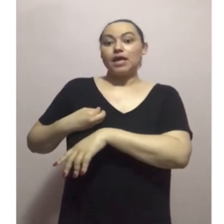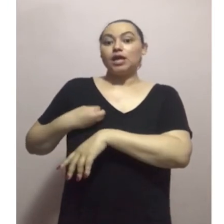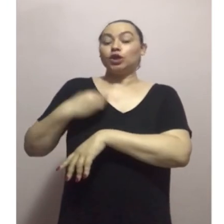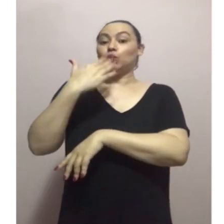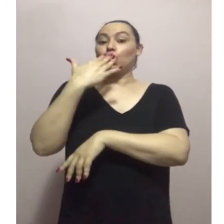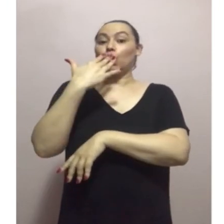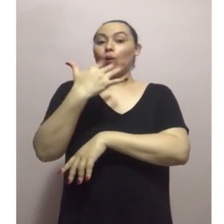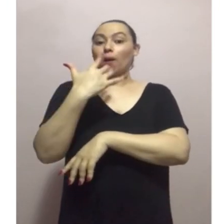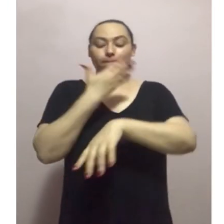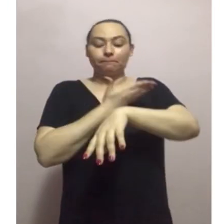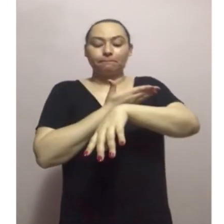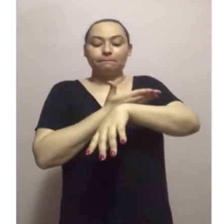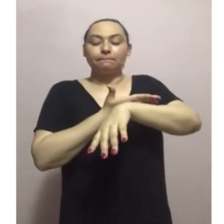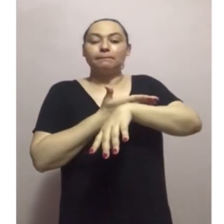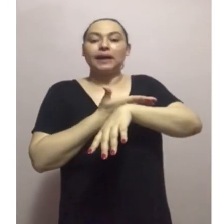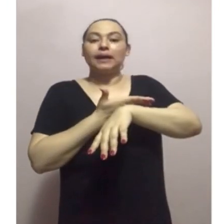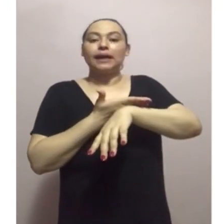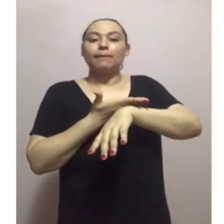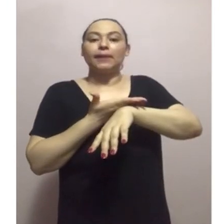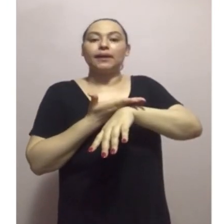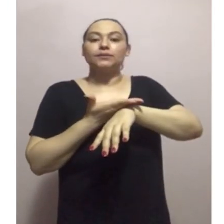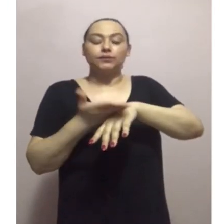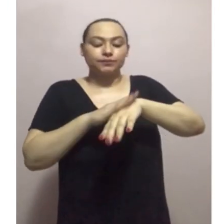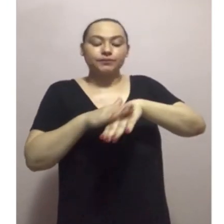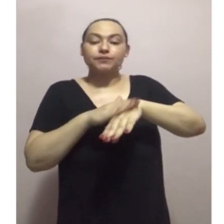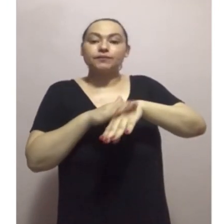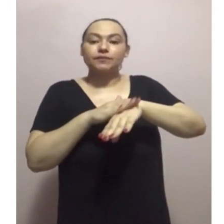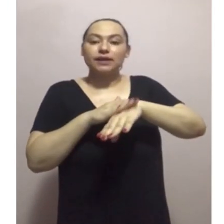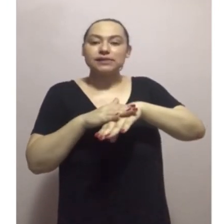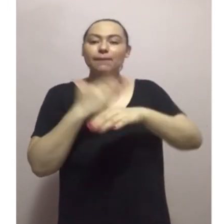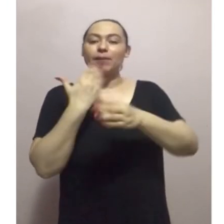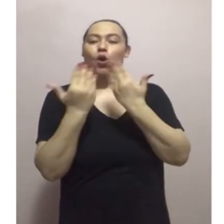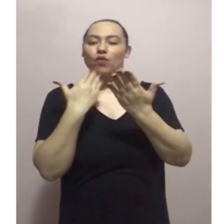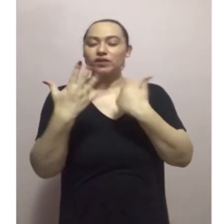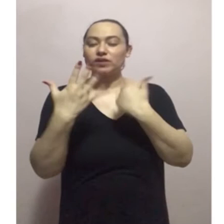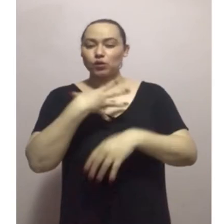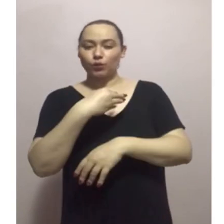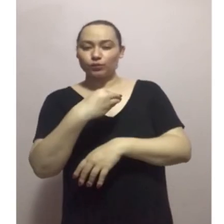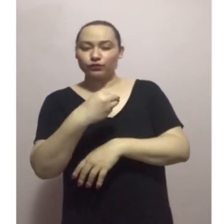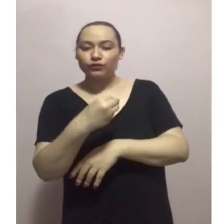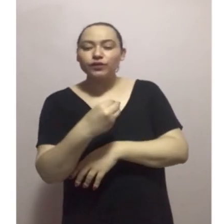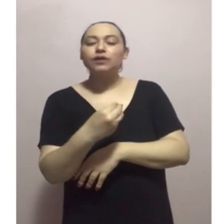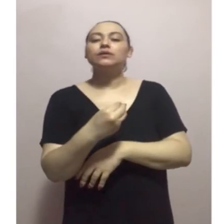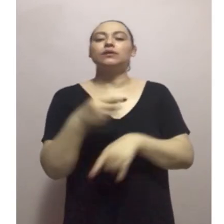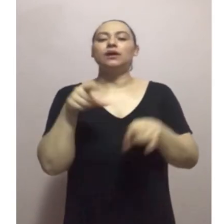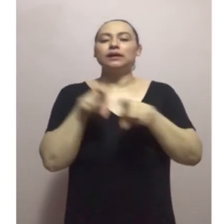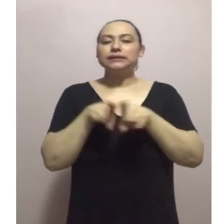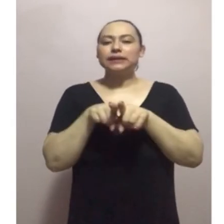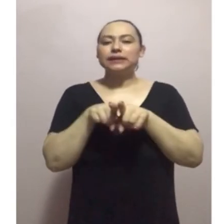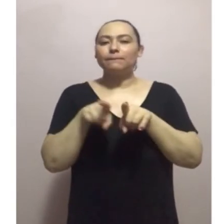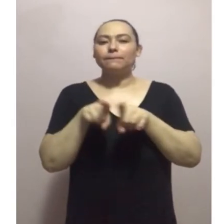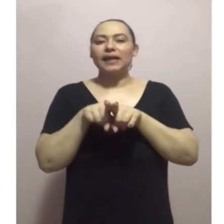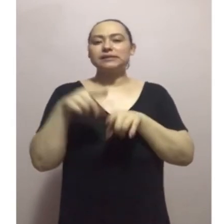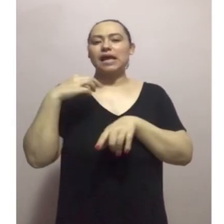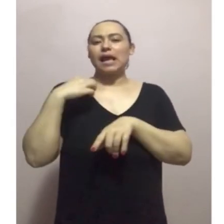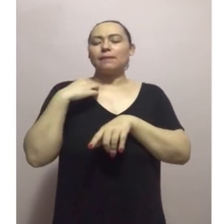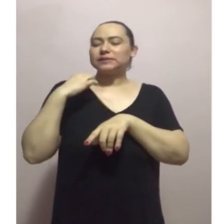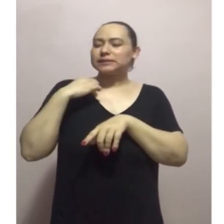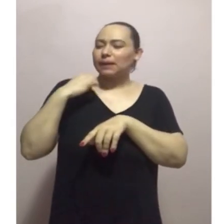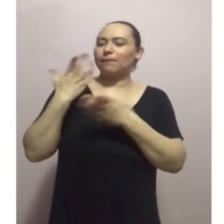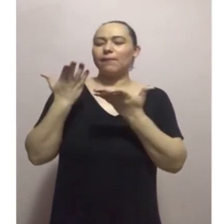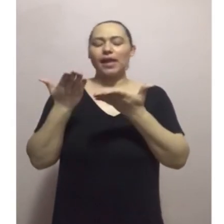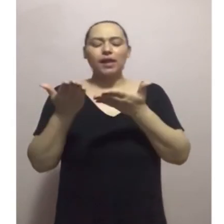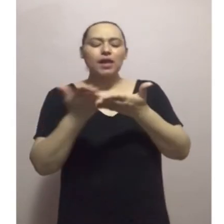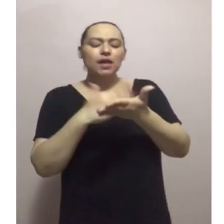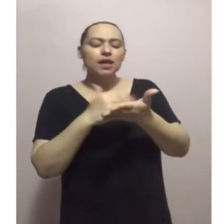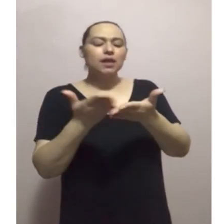o branqueamento social. Como se ela estivesse conversando com o filho e perpassando ao mesmo tempo por um álbum de